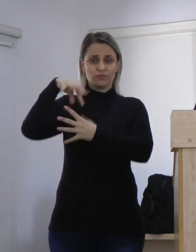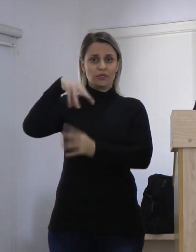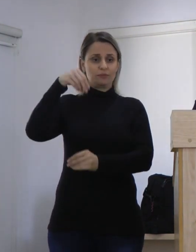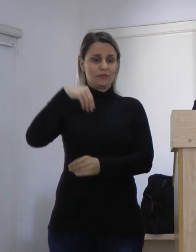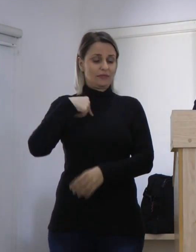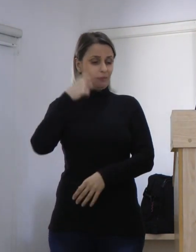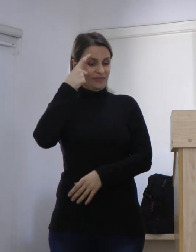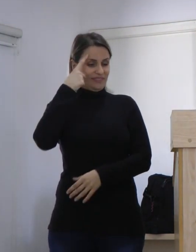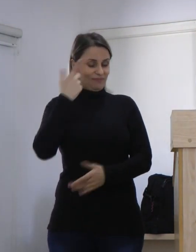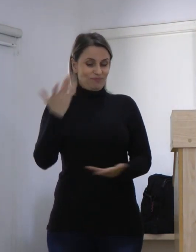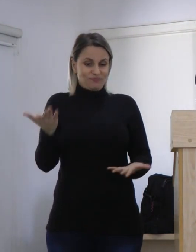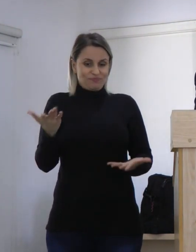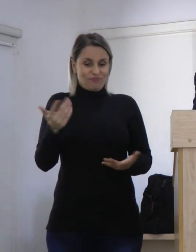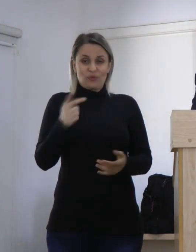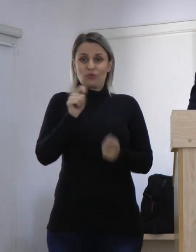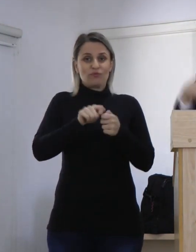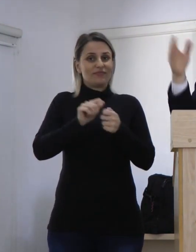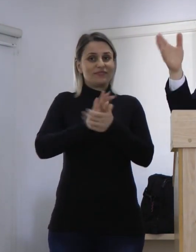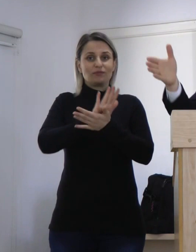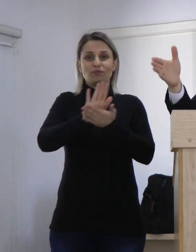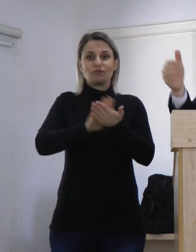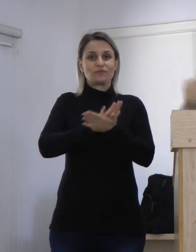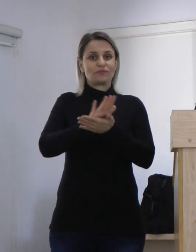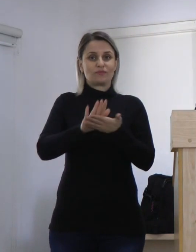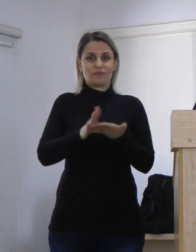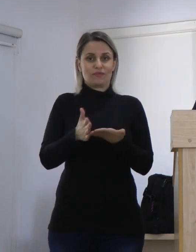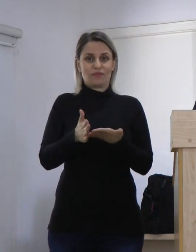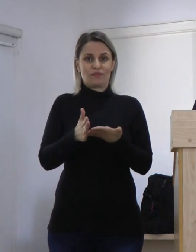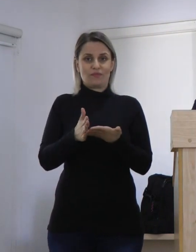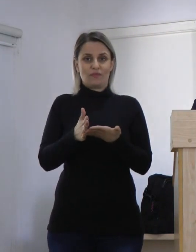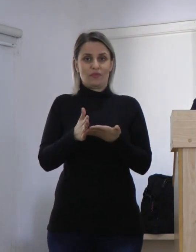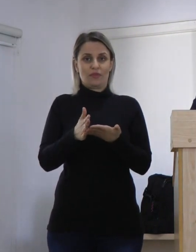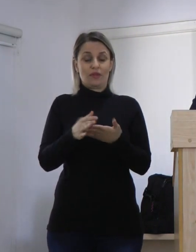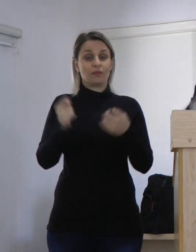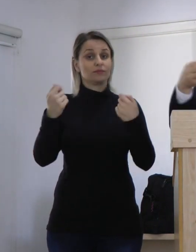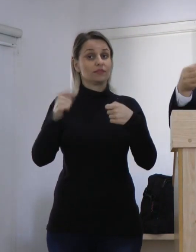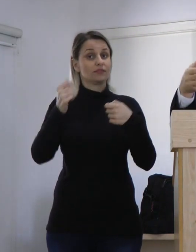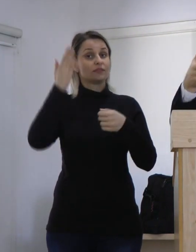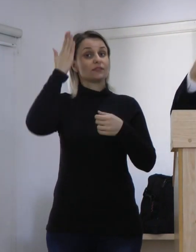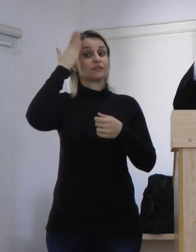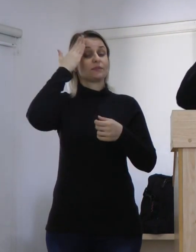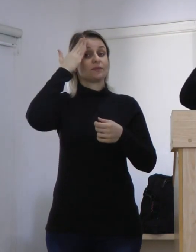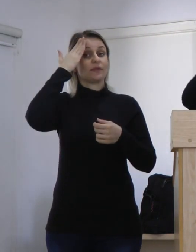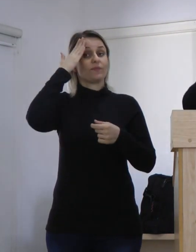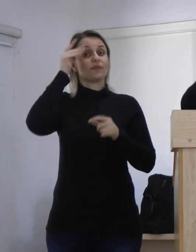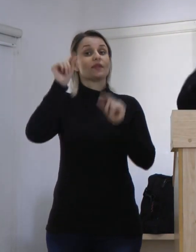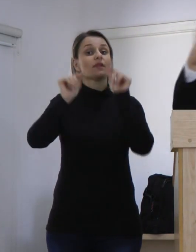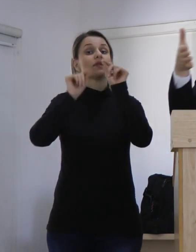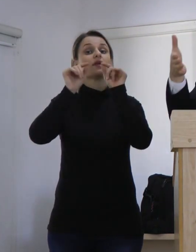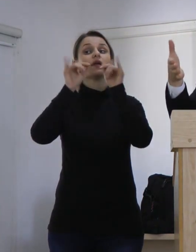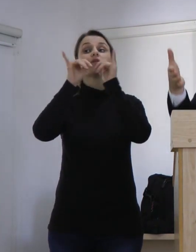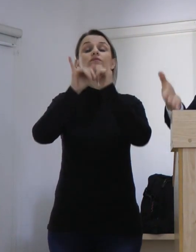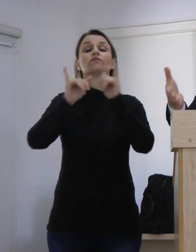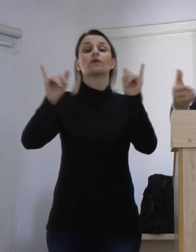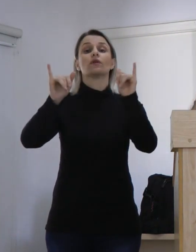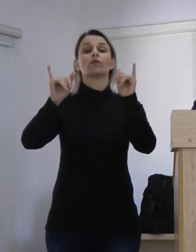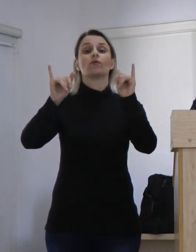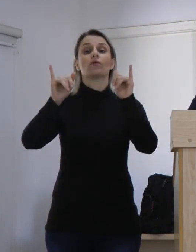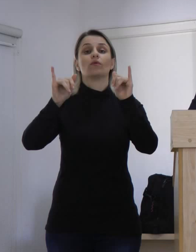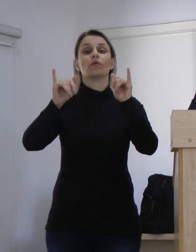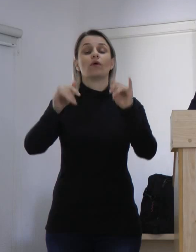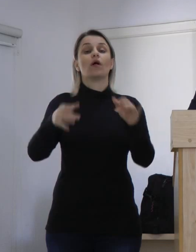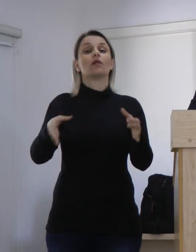E a gente precisa entender quem disse para quem, em que contexto. Como Haroldo nos ensina, o texto e o